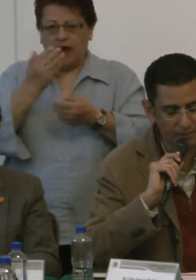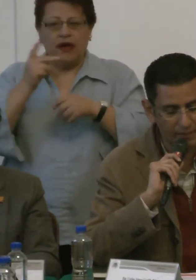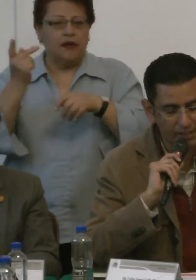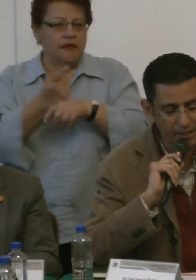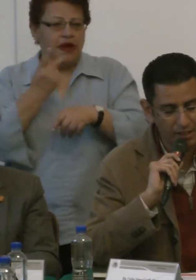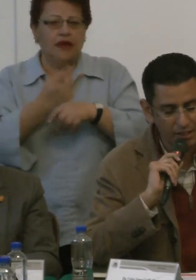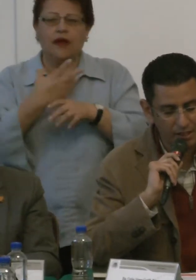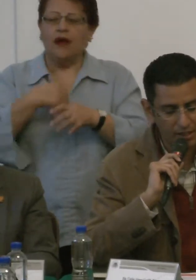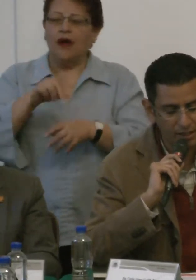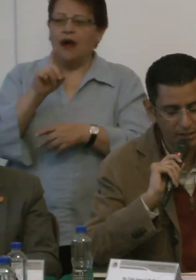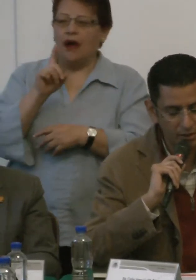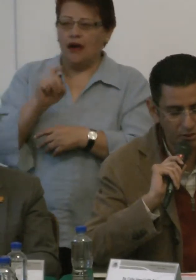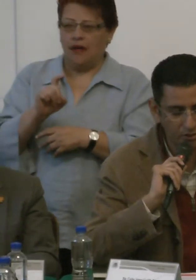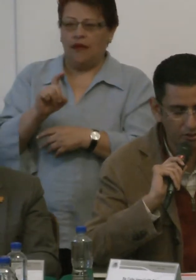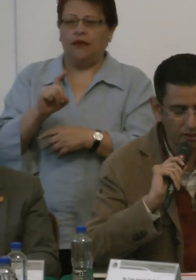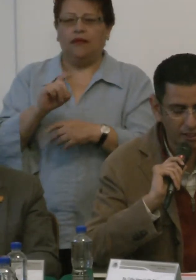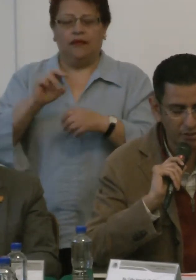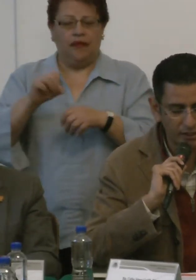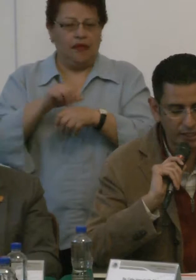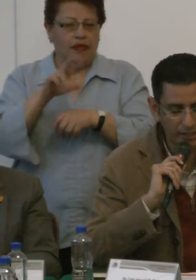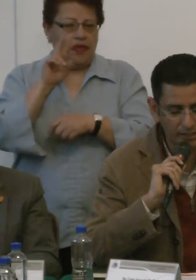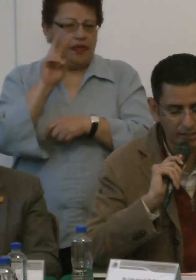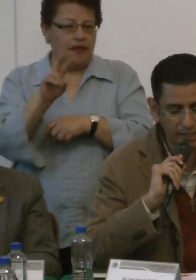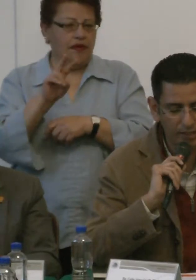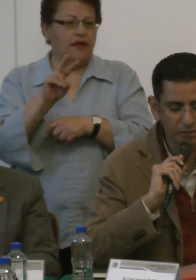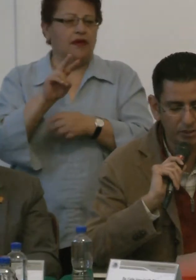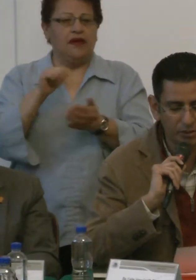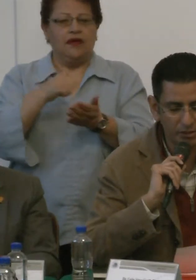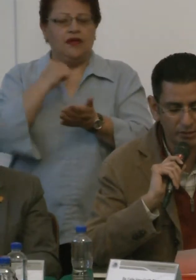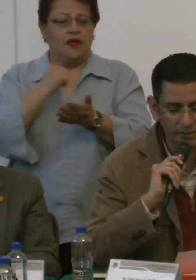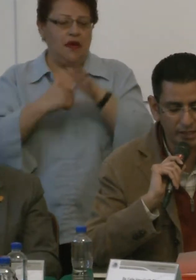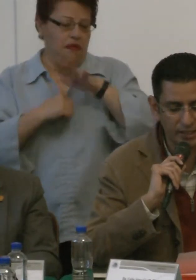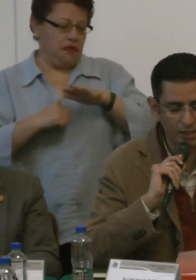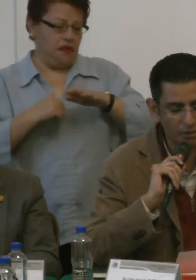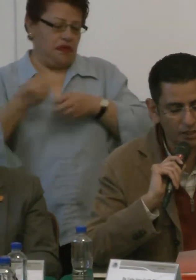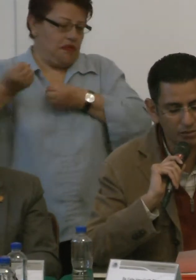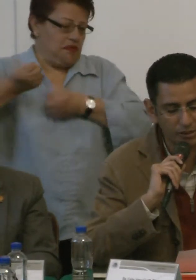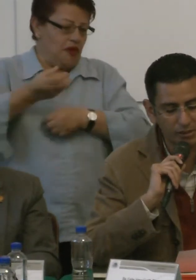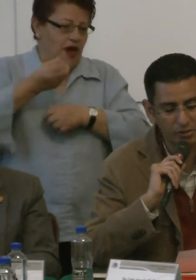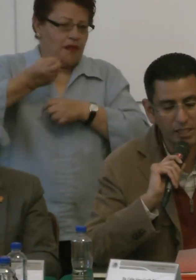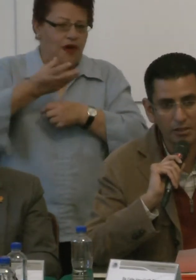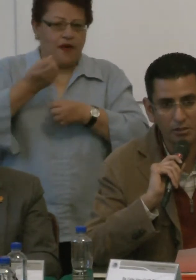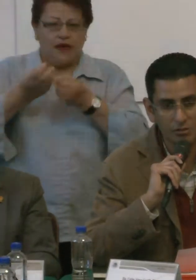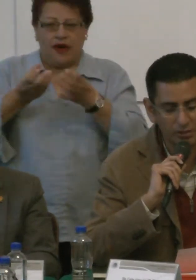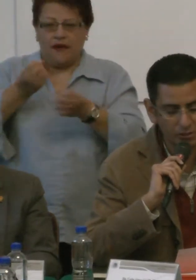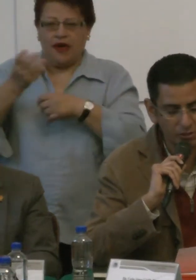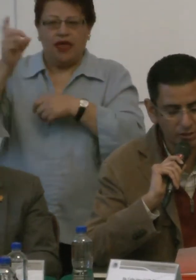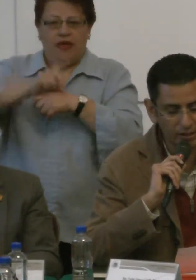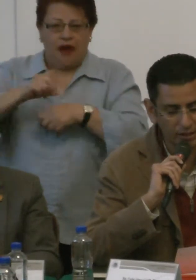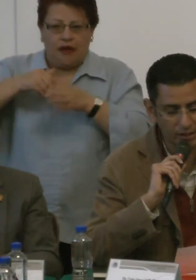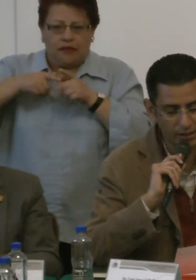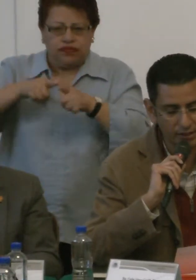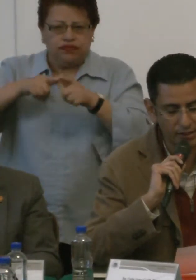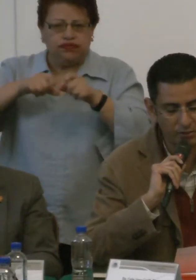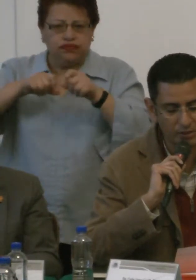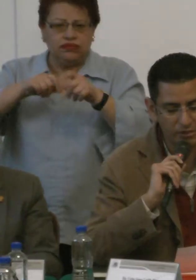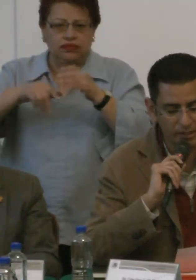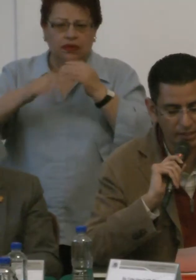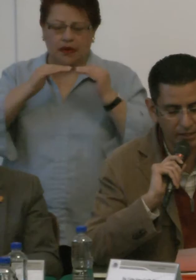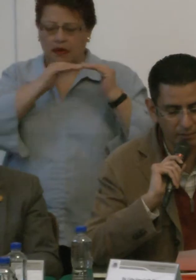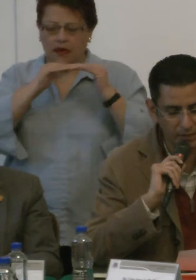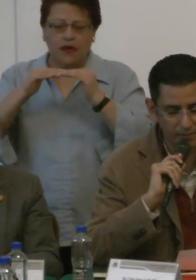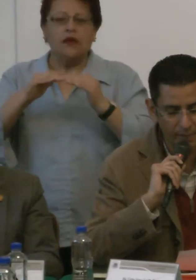agua. 2. La ciudad garantizará la cobertura universal de agua, su acceso diario, continuo, equitativo